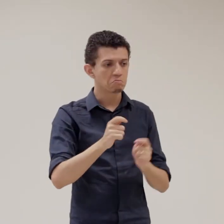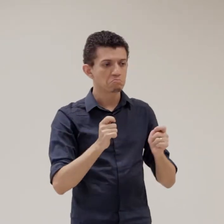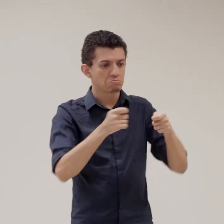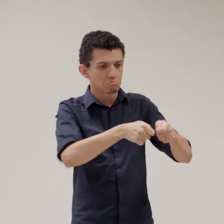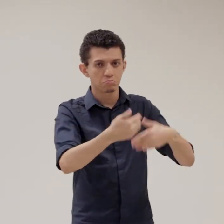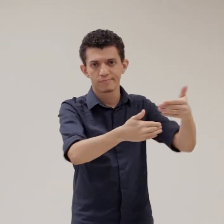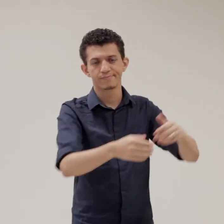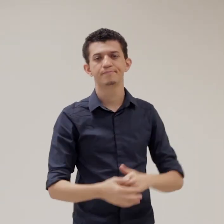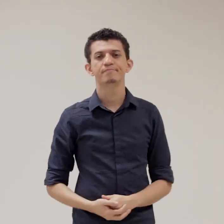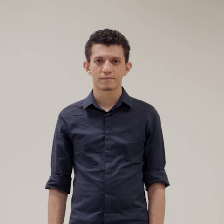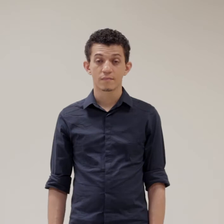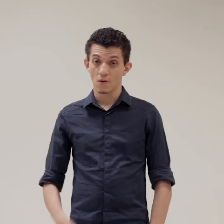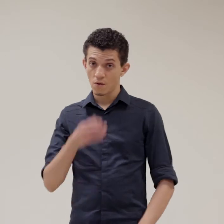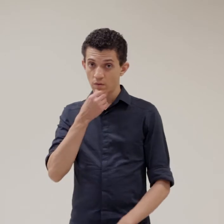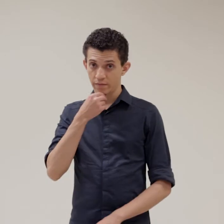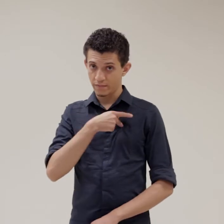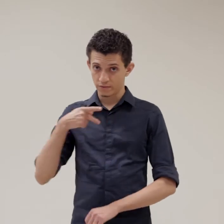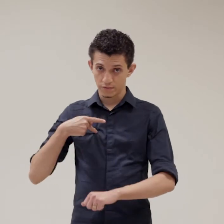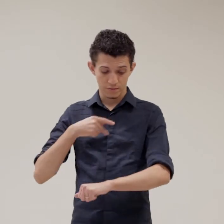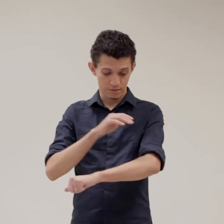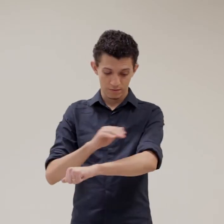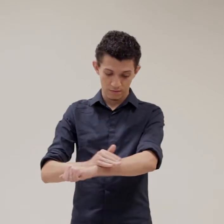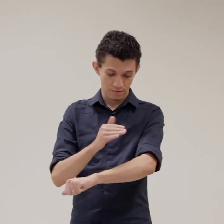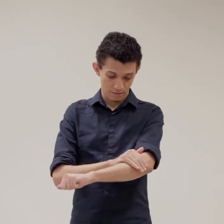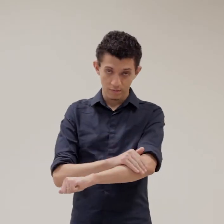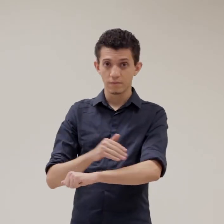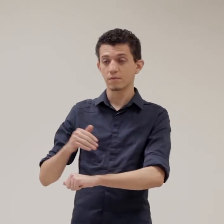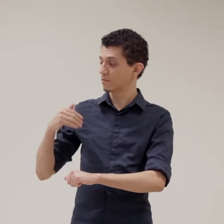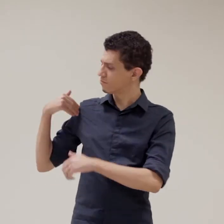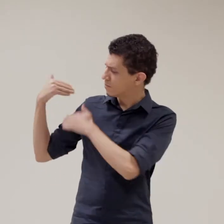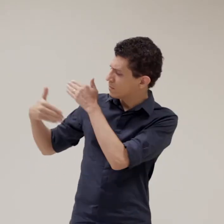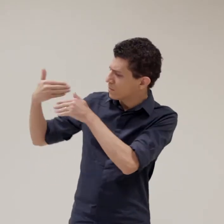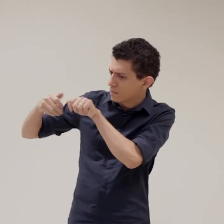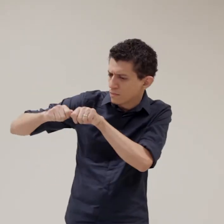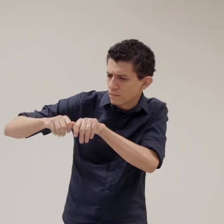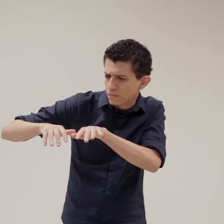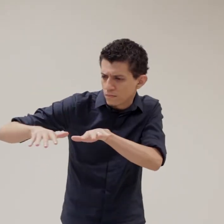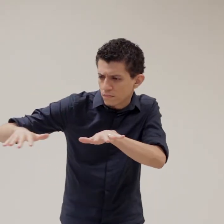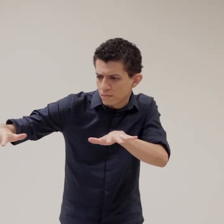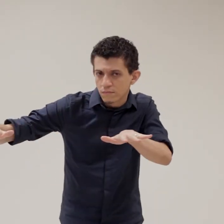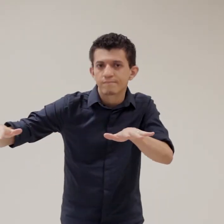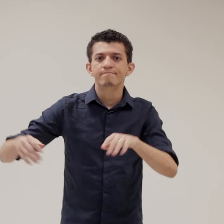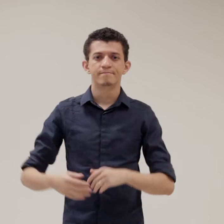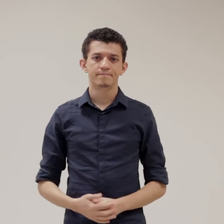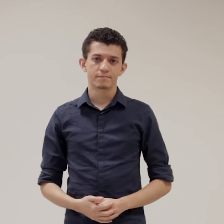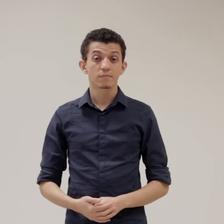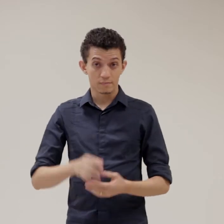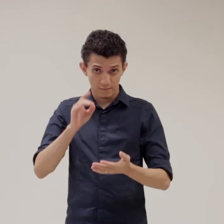igreja enceta esforços para levar à pessoa surda os conteúdos essenciais da fé cristã. Acredita-se que o primeiro professor de